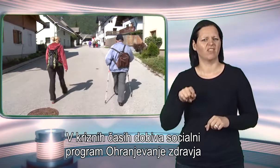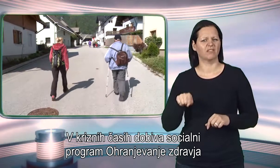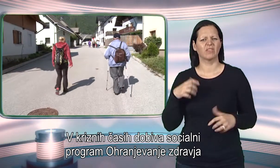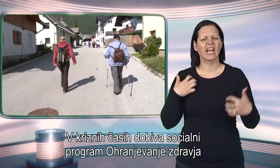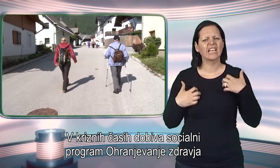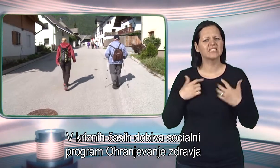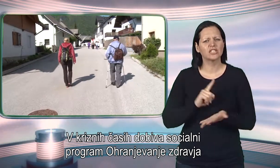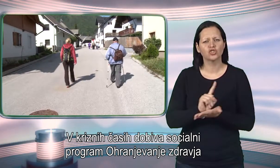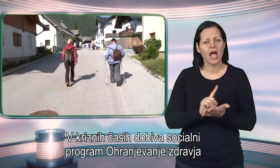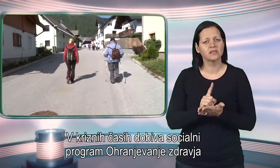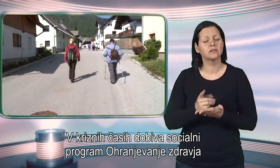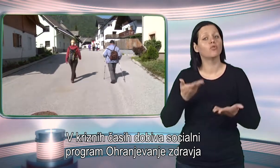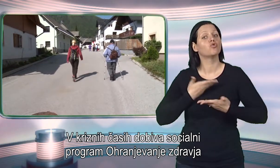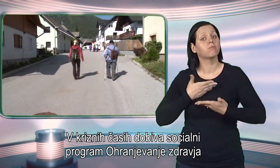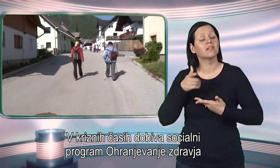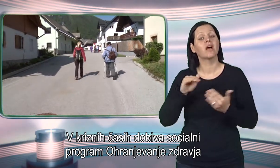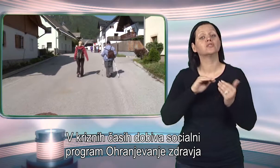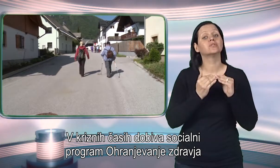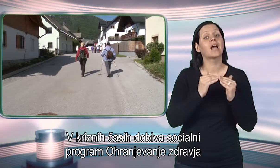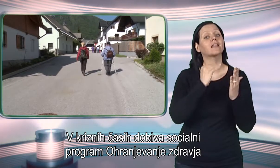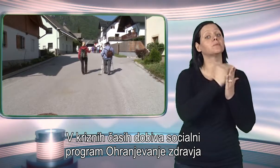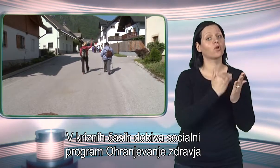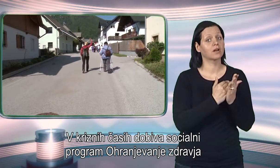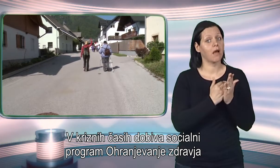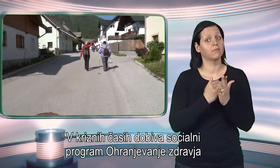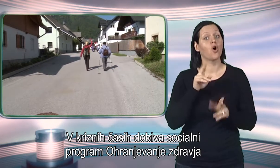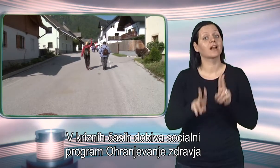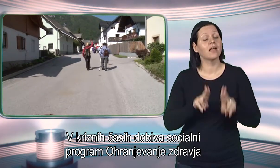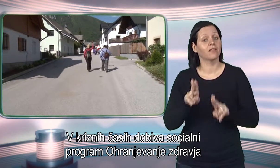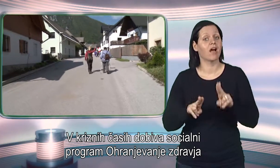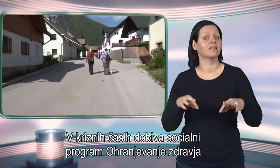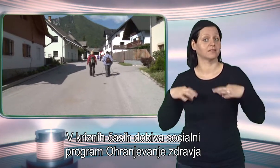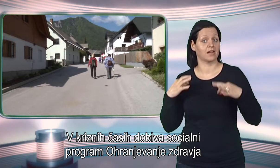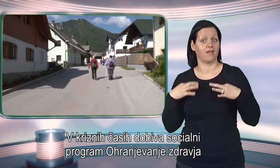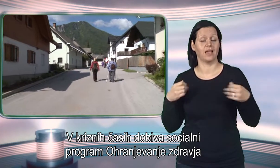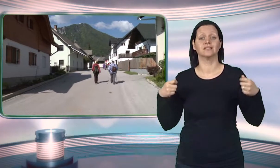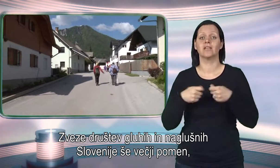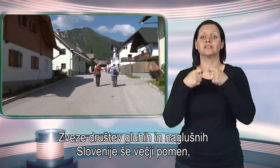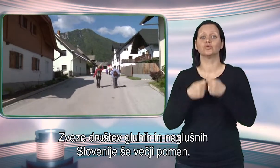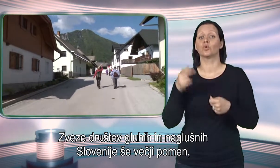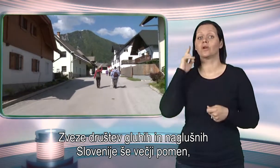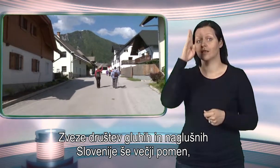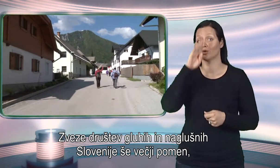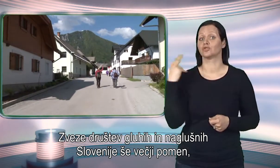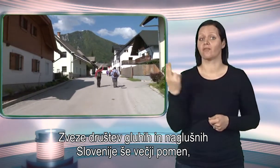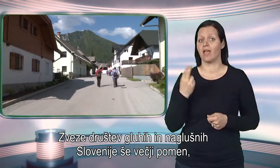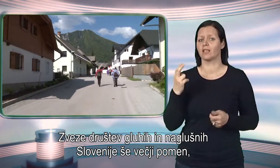V kriznih časih dobiva socialni program ohranjevanje zdravja Zveze društev gluhih in naglušnih Slovenije še večji